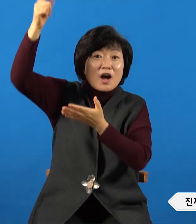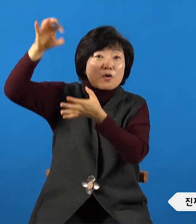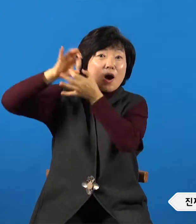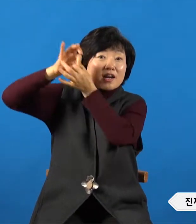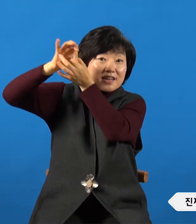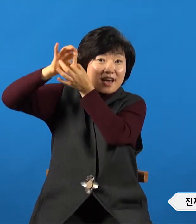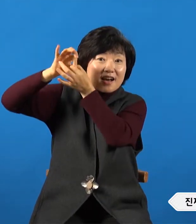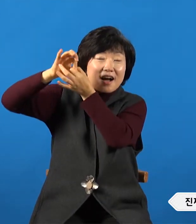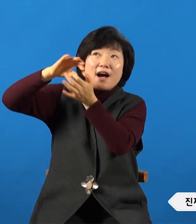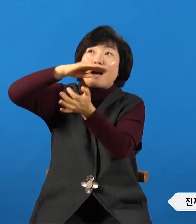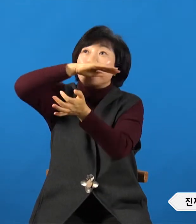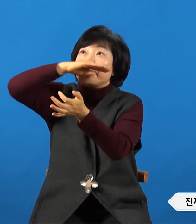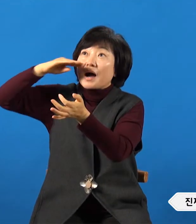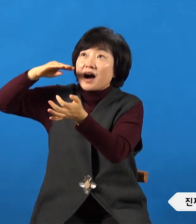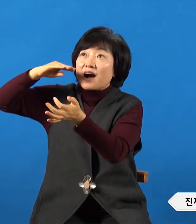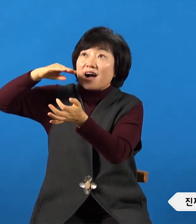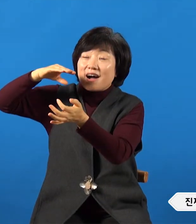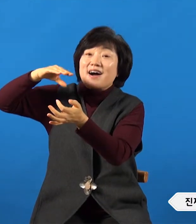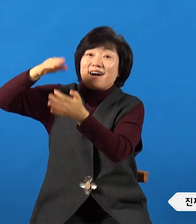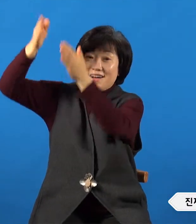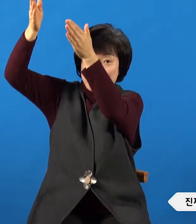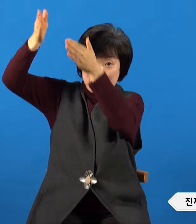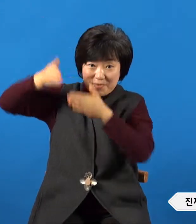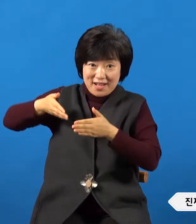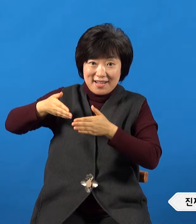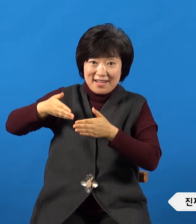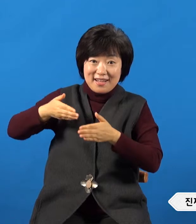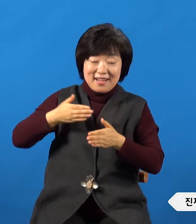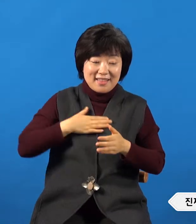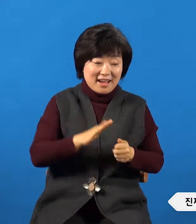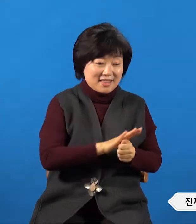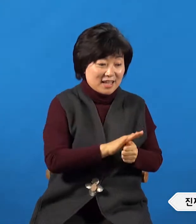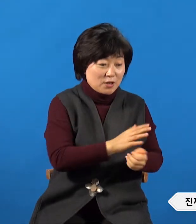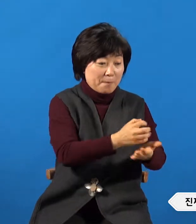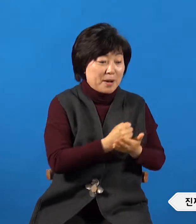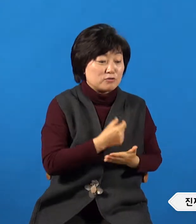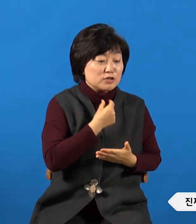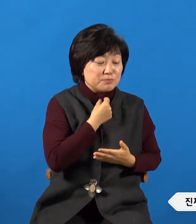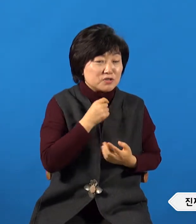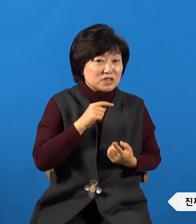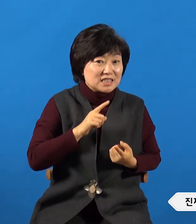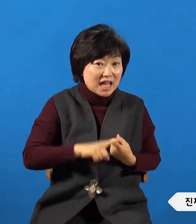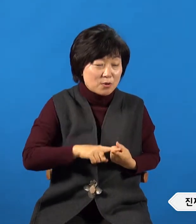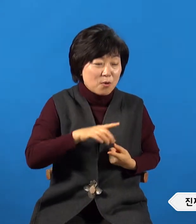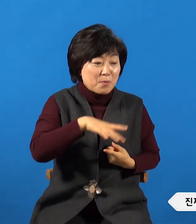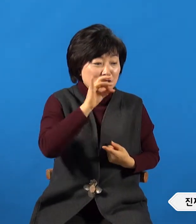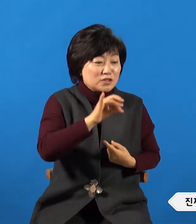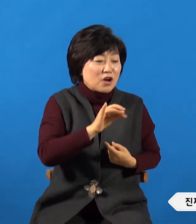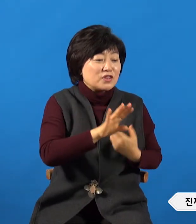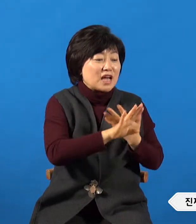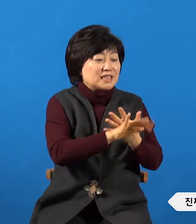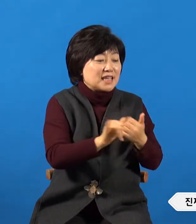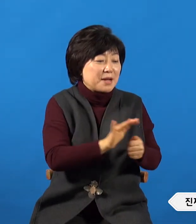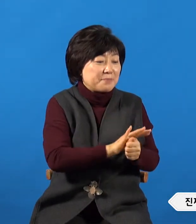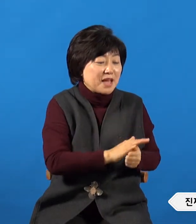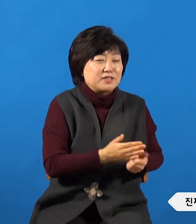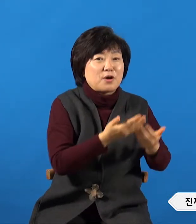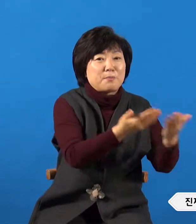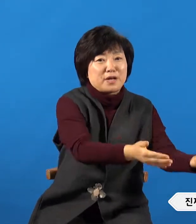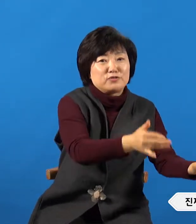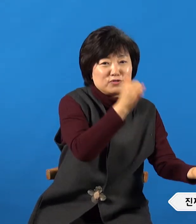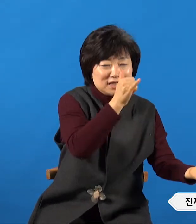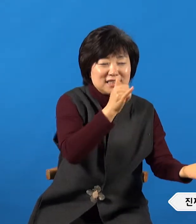하나님과의 관계가 바로 될 때 우리는 내가 대접을 받고 싶은 대로 먼저 대접할 수